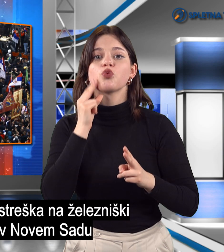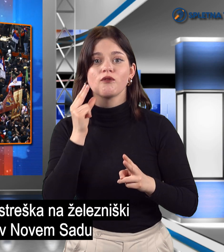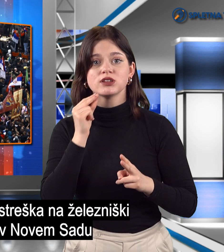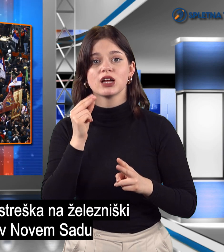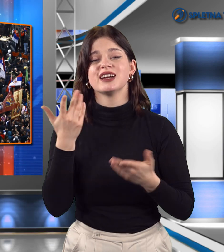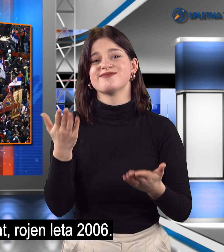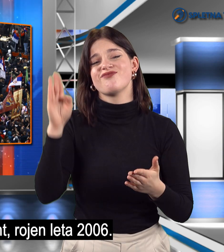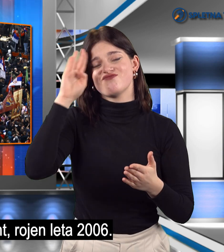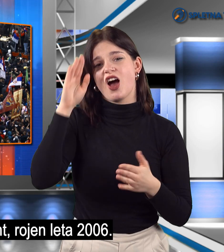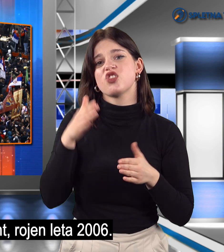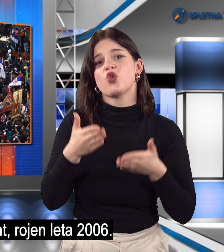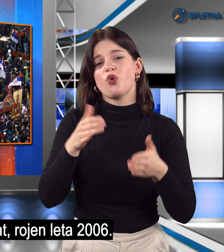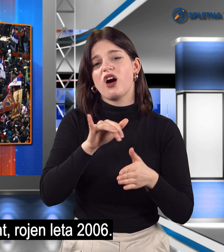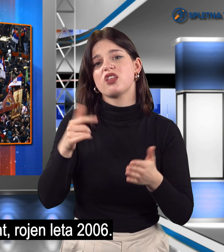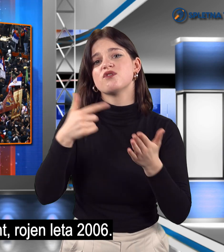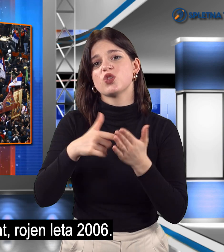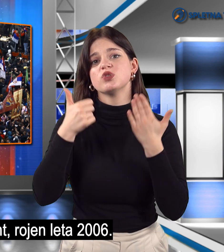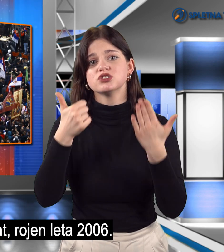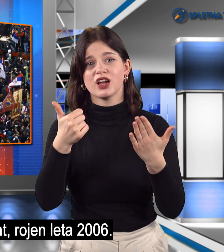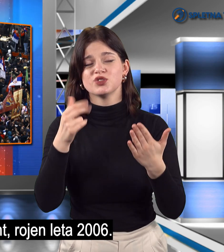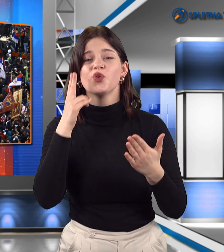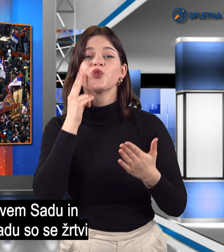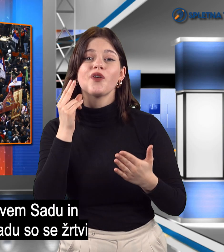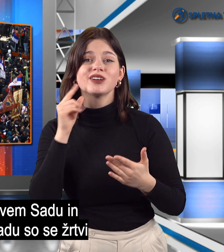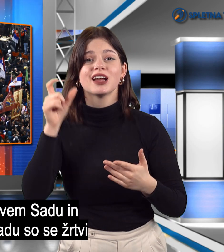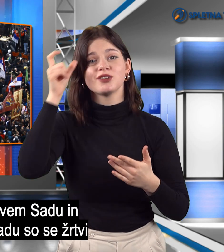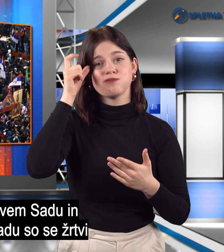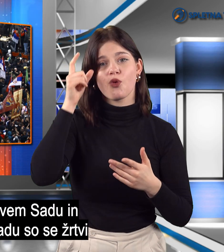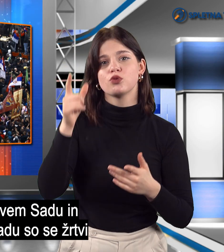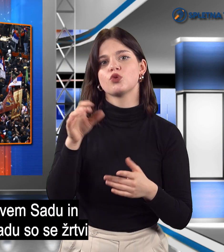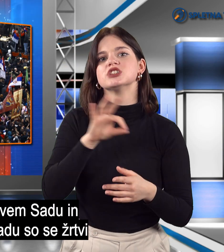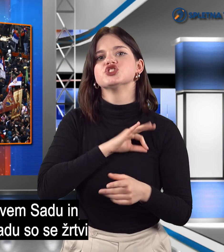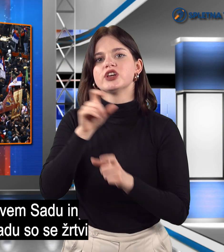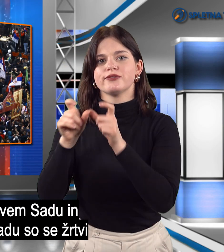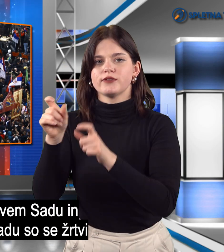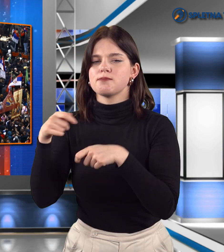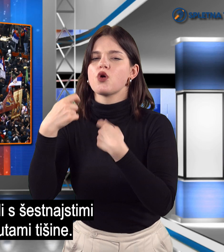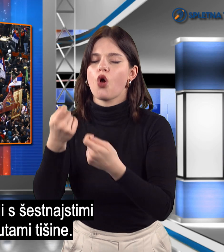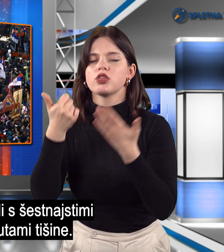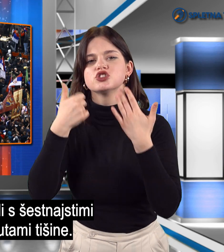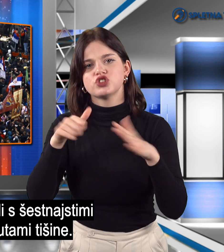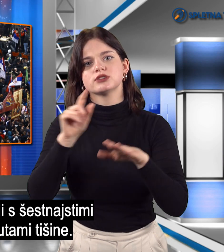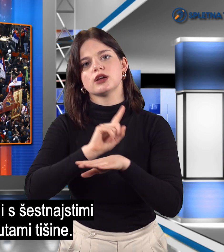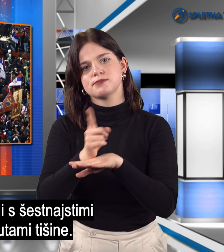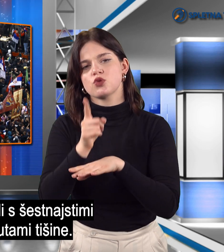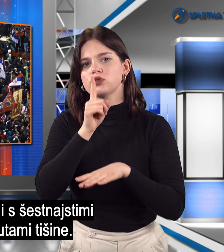železniški postaji v Novem Sadu, in sicer fant, rojen leta 2006. V Novem Sadu in Beogradu so se